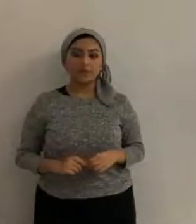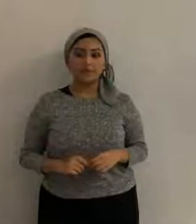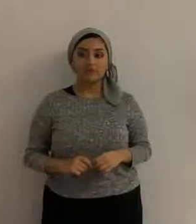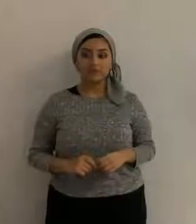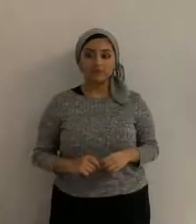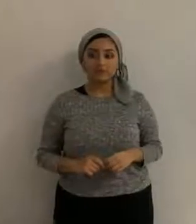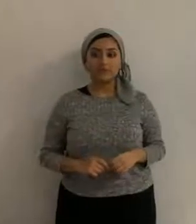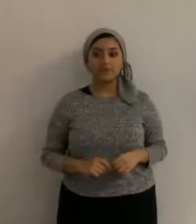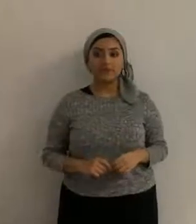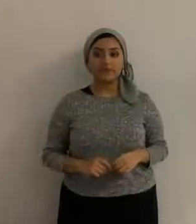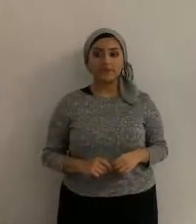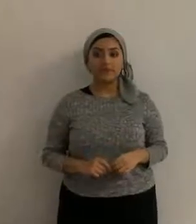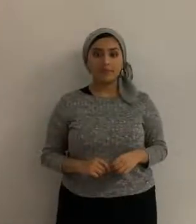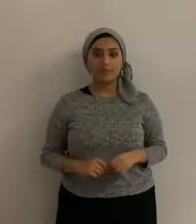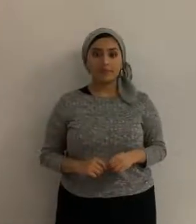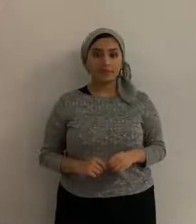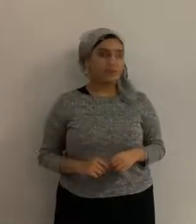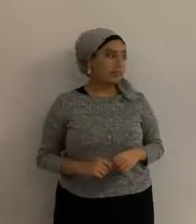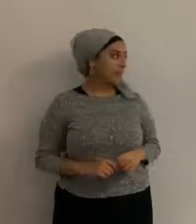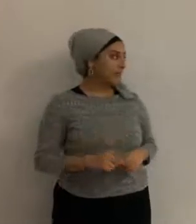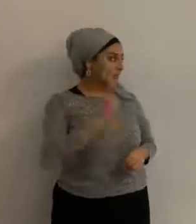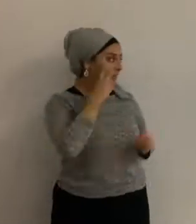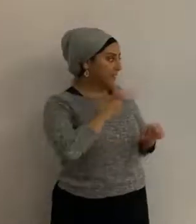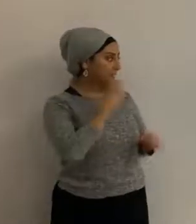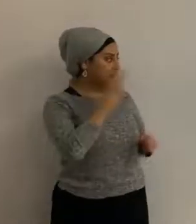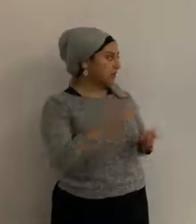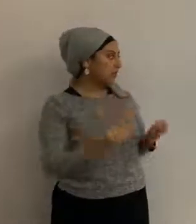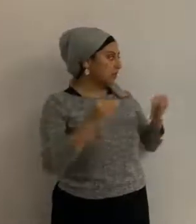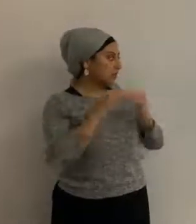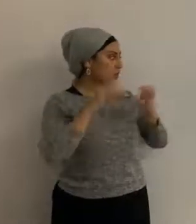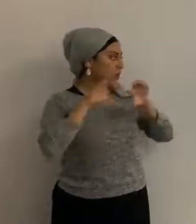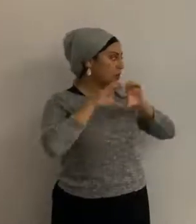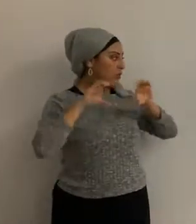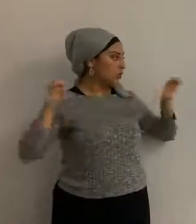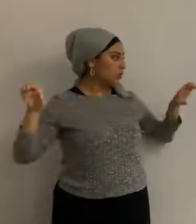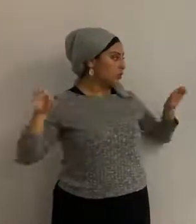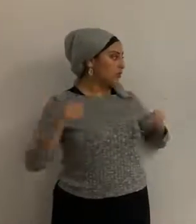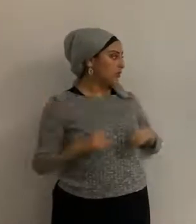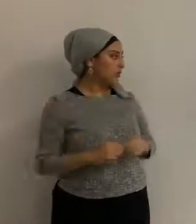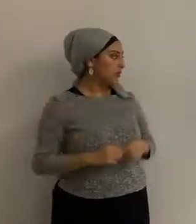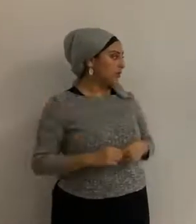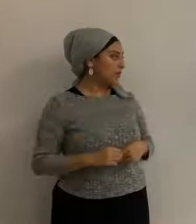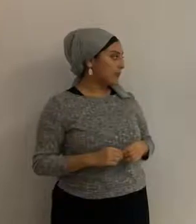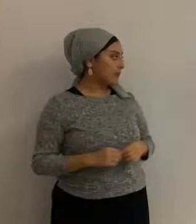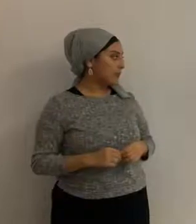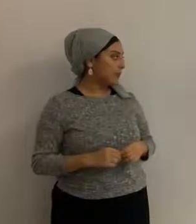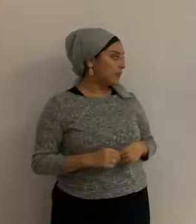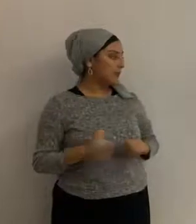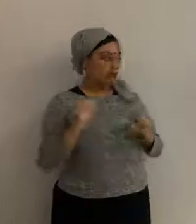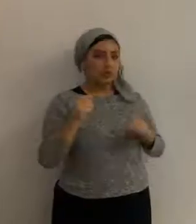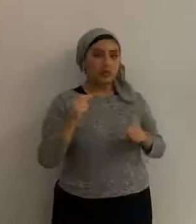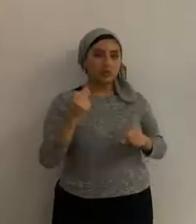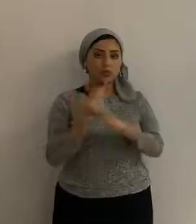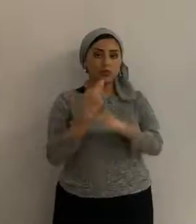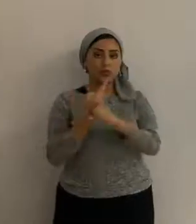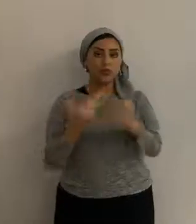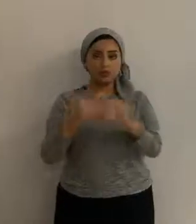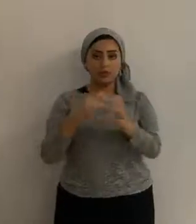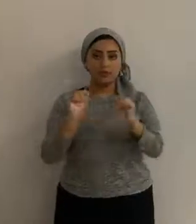Aquí observen, los tubos están tirados, porque obviamente esa cimbra, esos moldes son recuperables. Y observen aquí